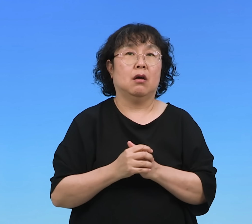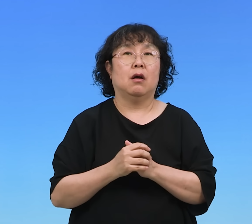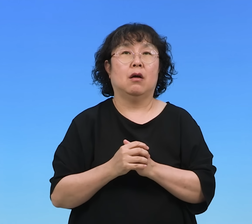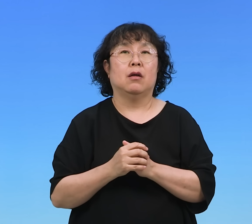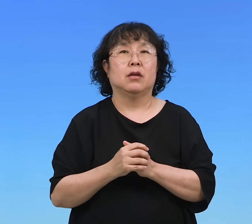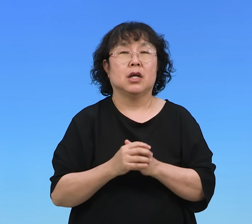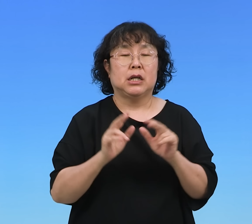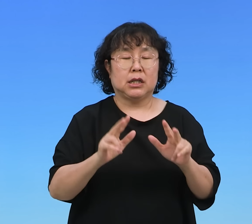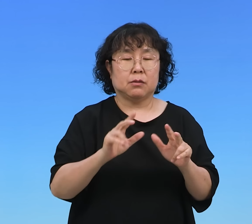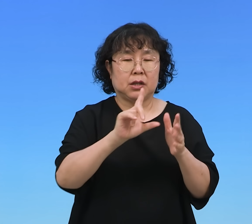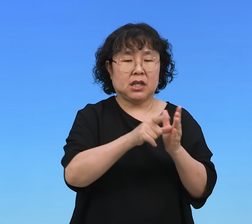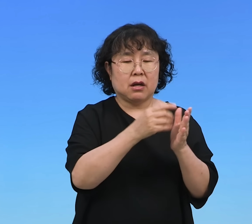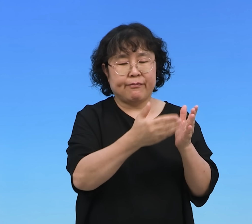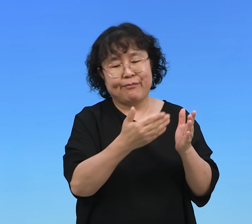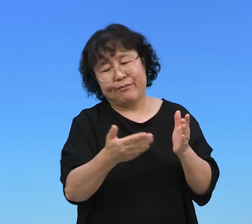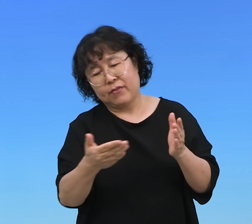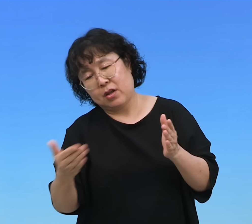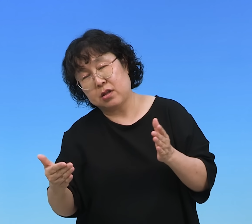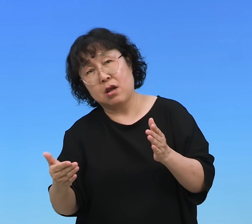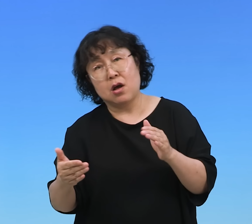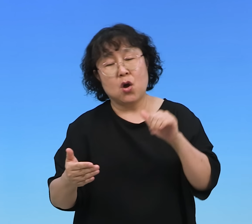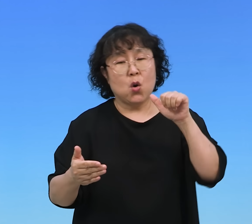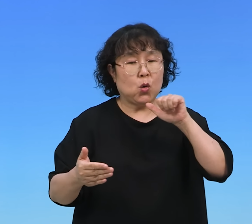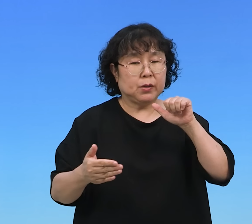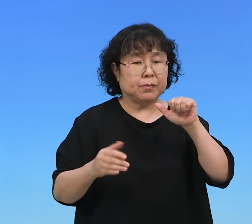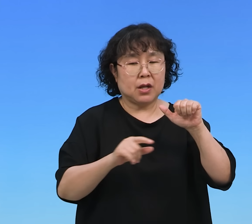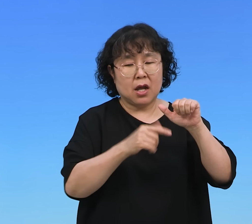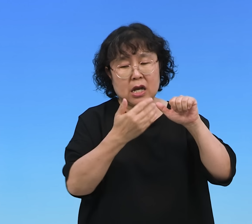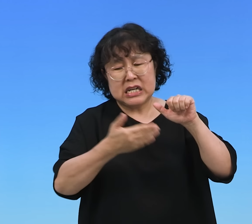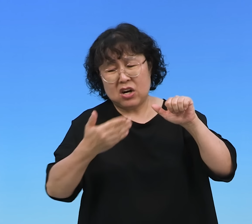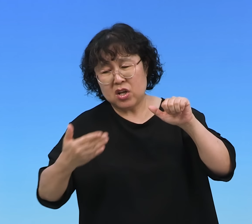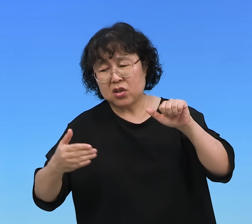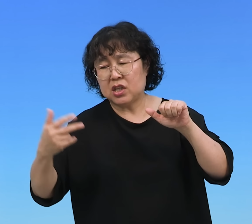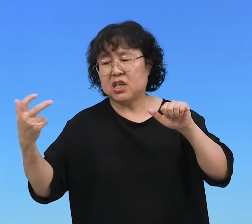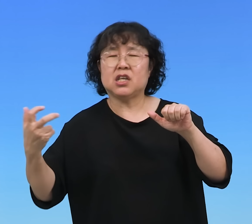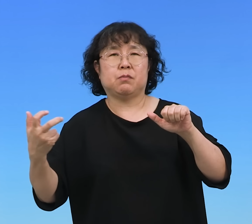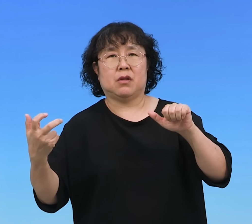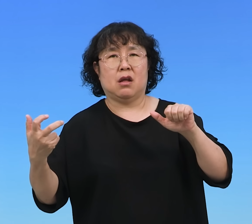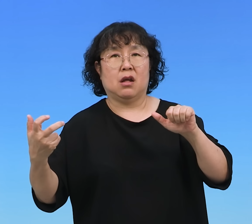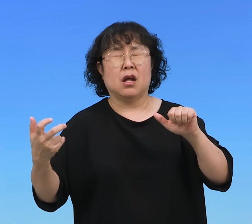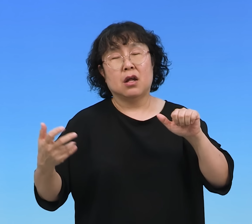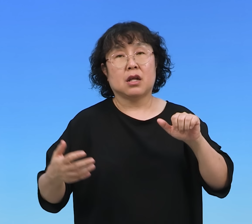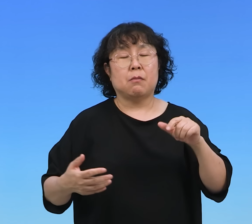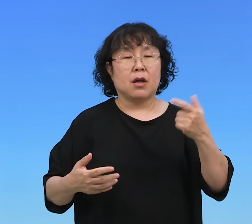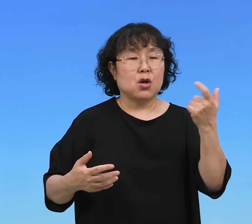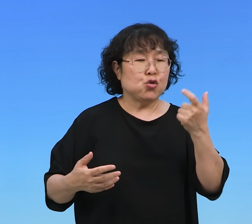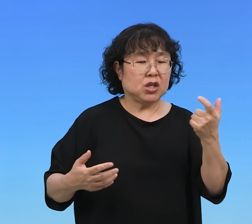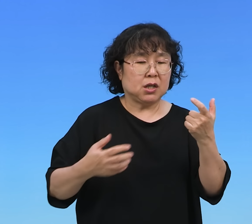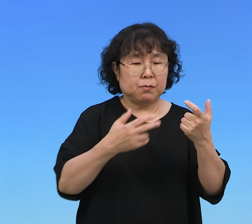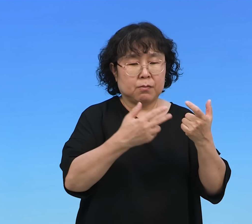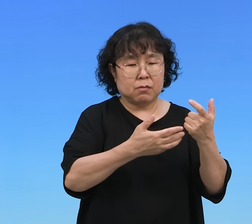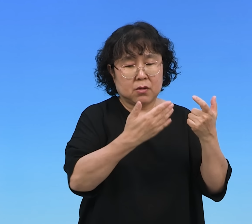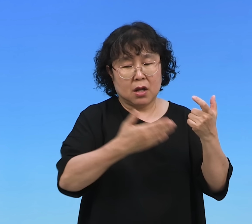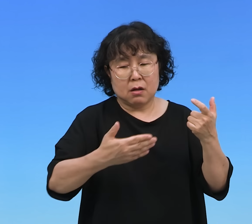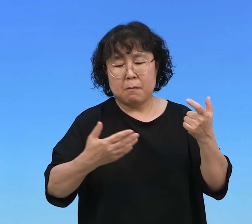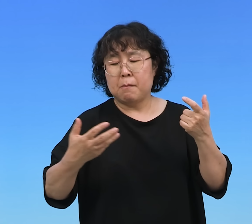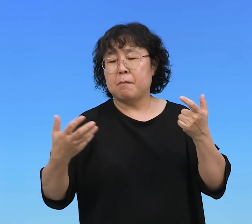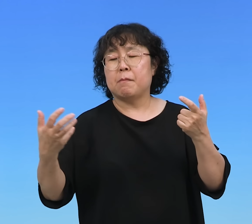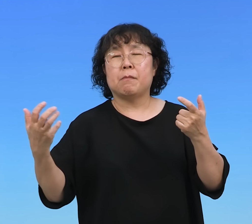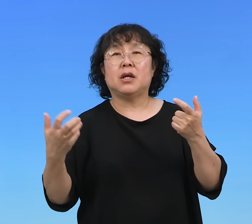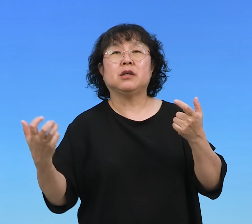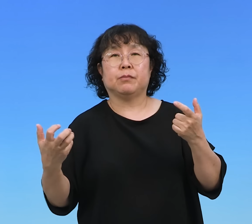50대이던 분이 70대가 되셨고요, 40대이던 분이 60대가 되셨어요. 대부분 은퇴를 하셨습니다.